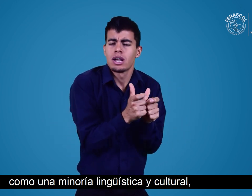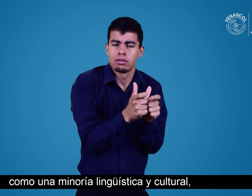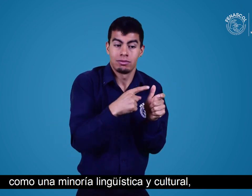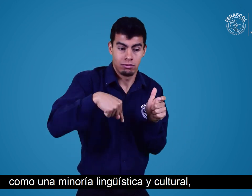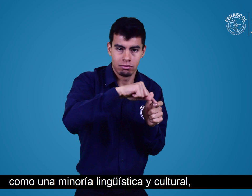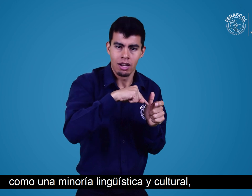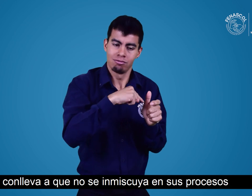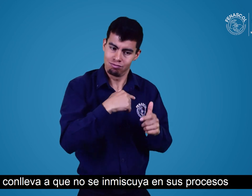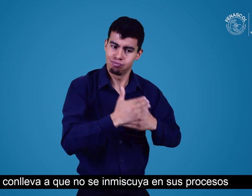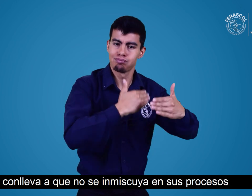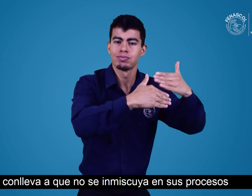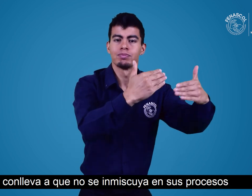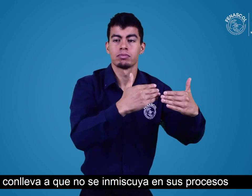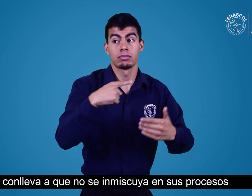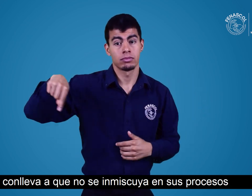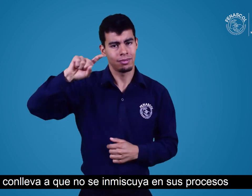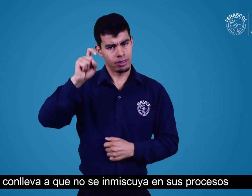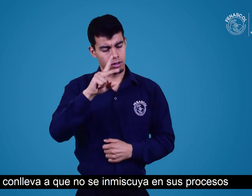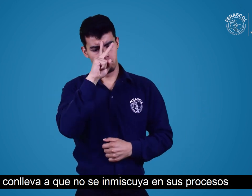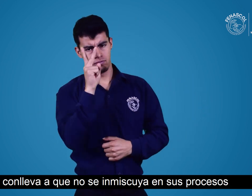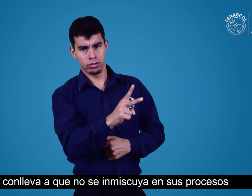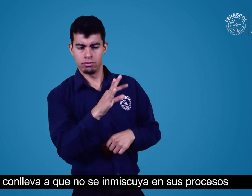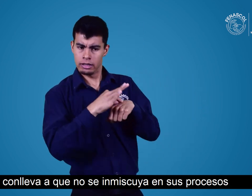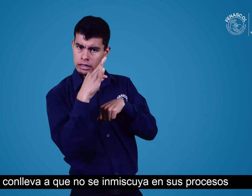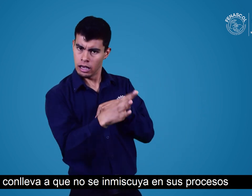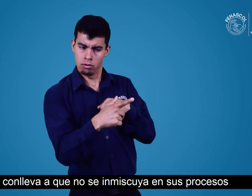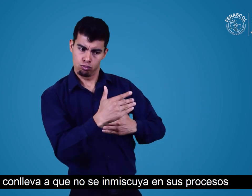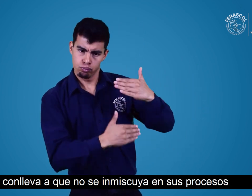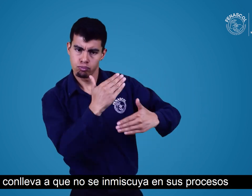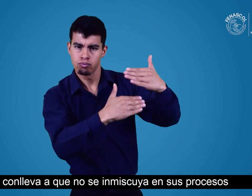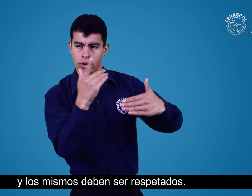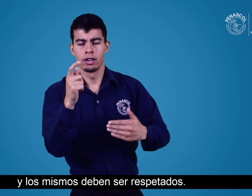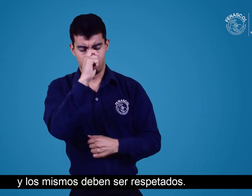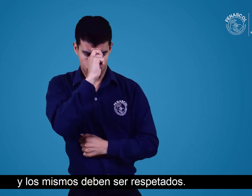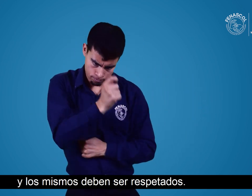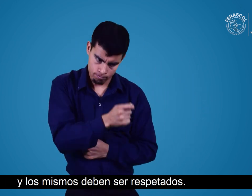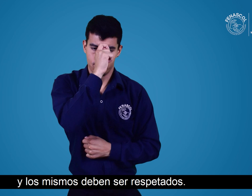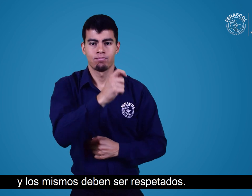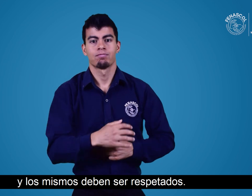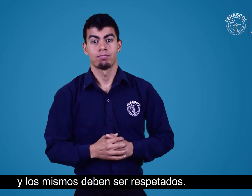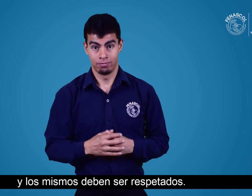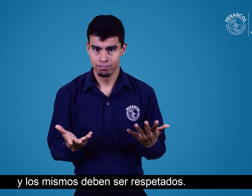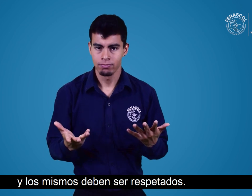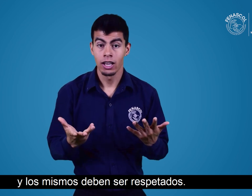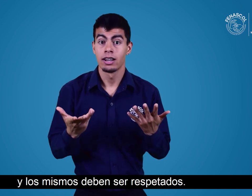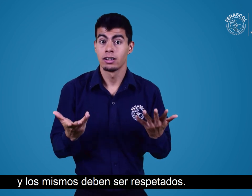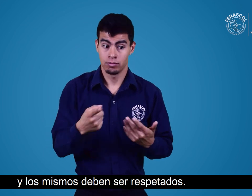cultural, lo que conlleva a que no se inmiscuyan en sus procesos y los mismos deben ser respetados.